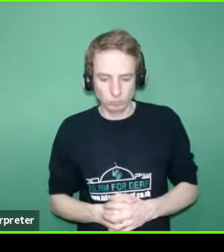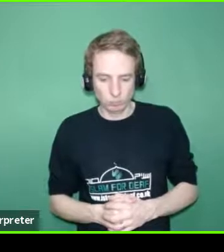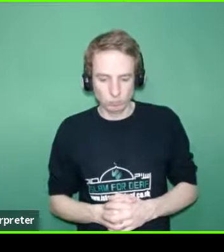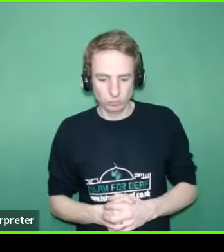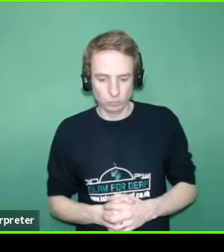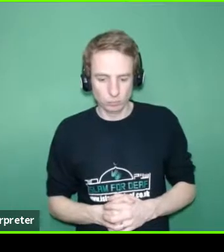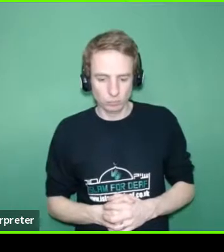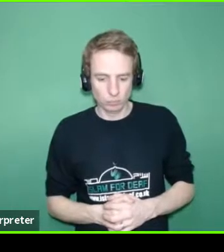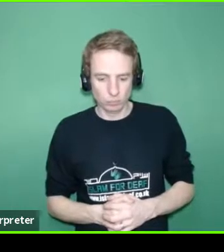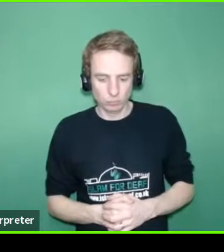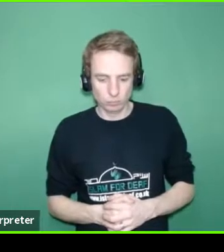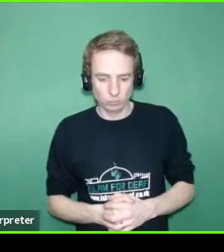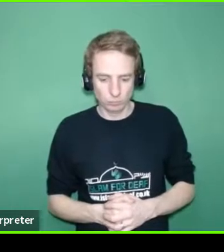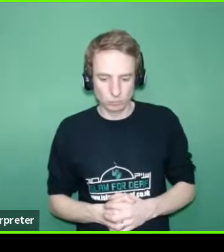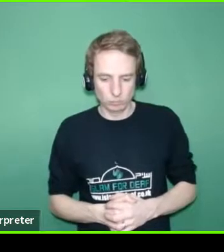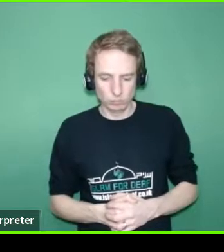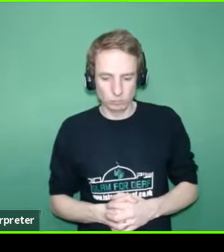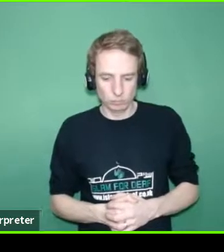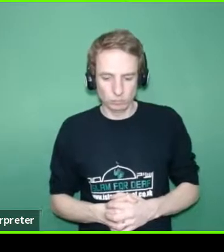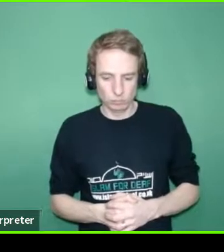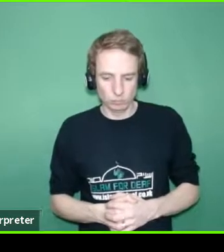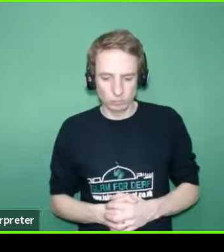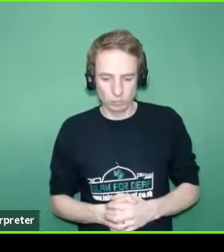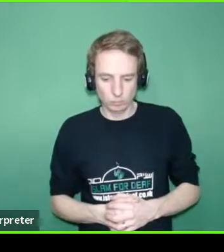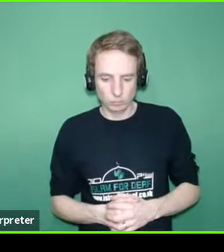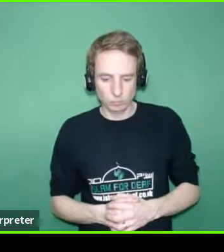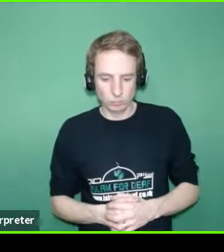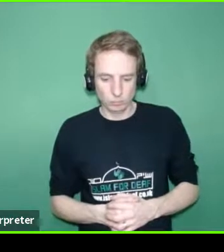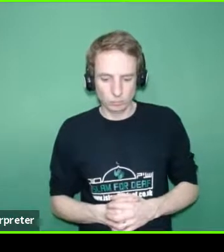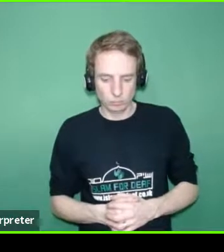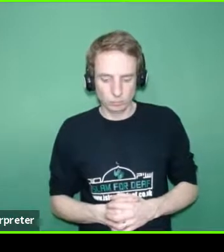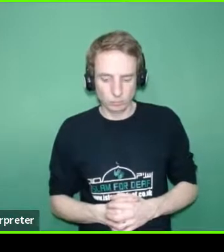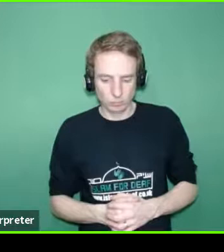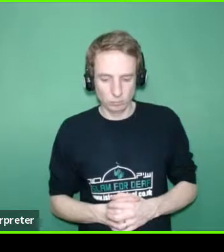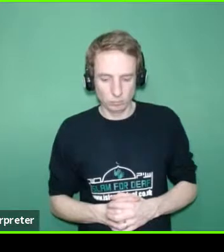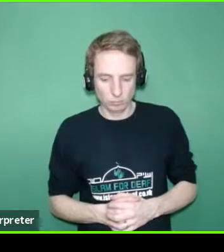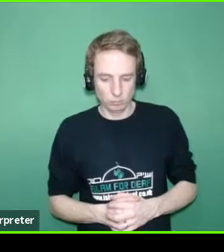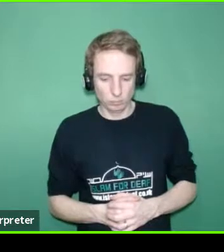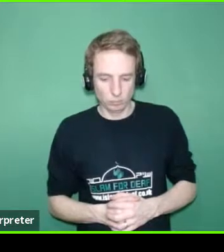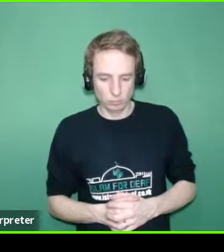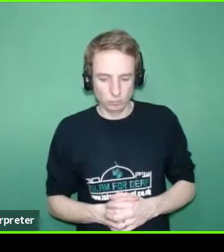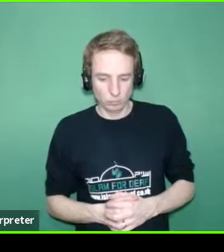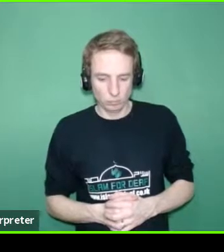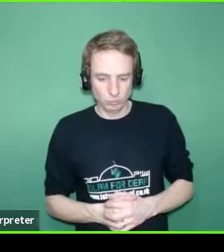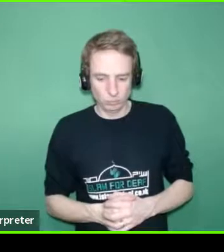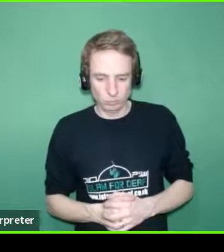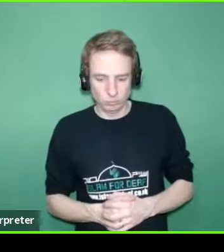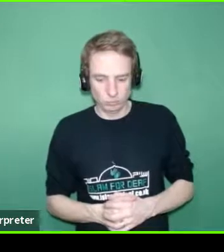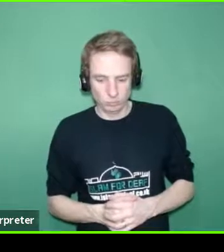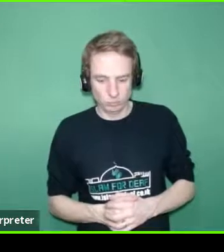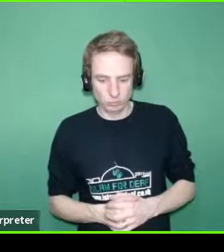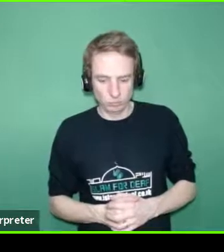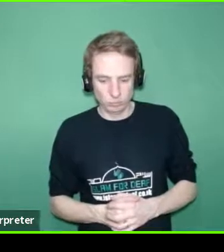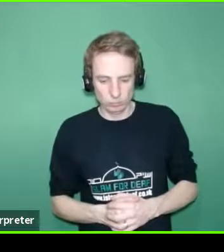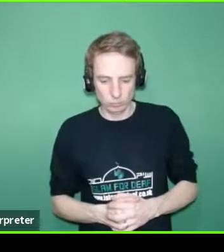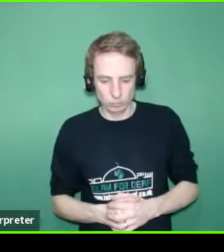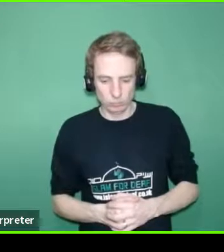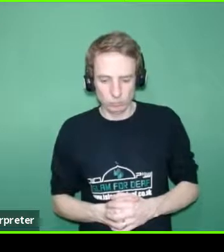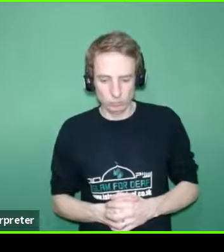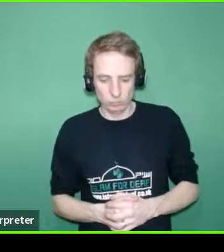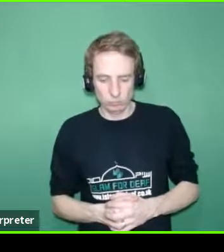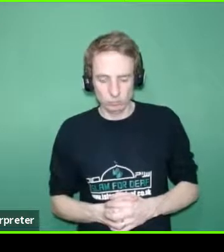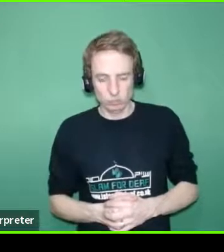عيسى مريم عليها وعلى ابنها السلام. قال تعالى في سورة مريم في الآية